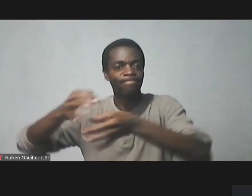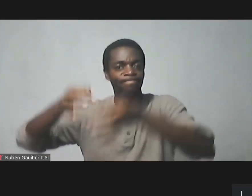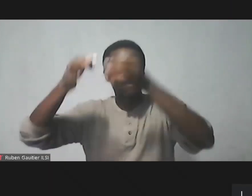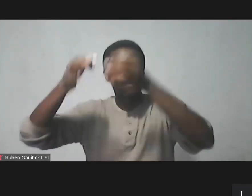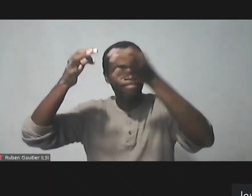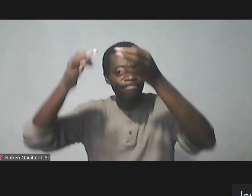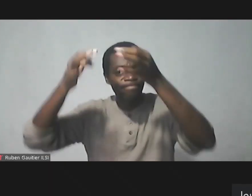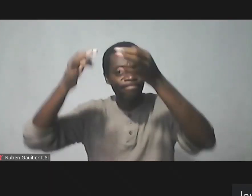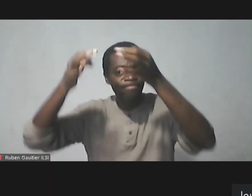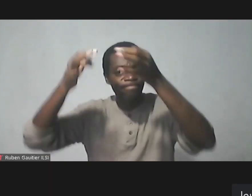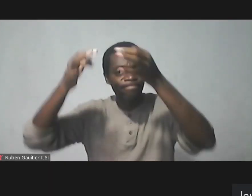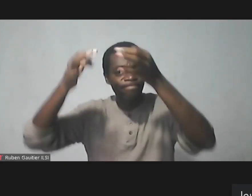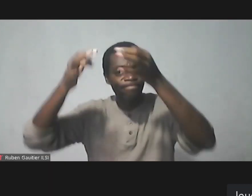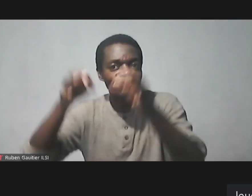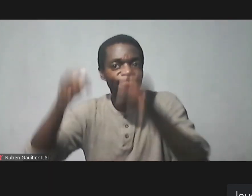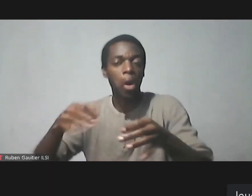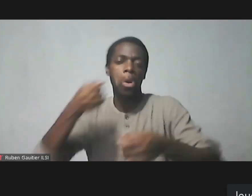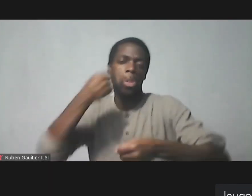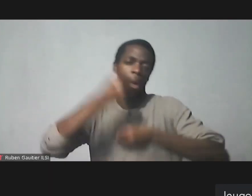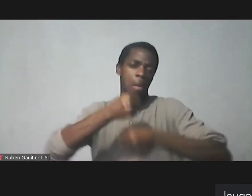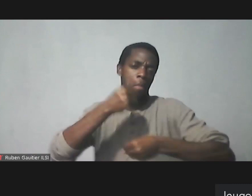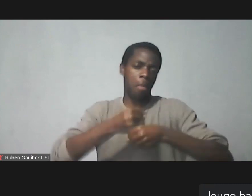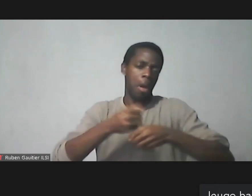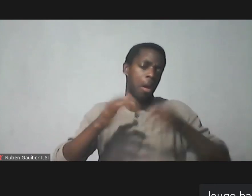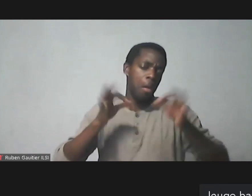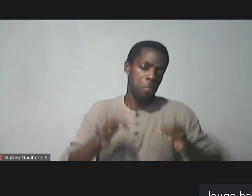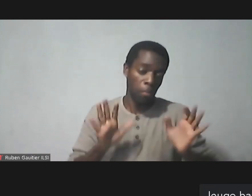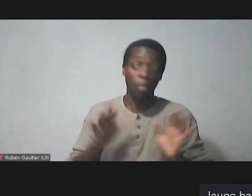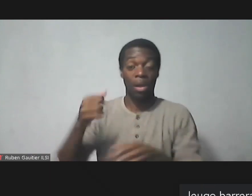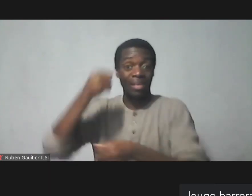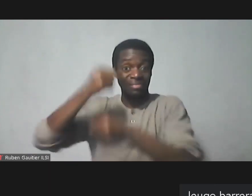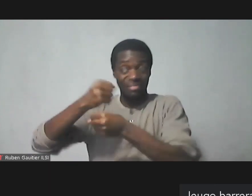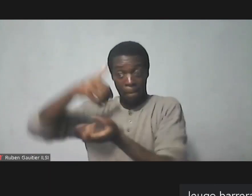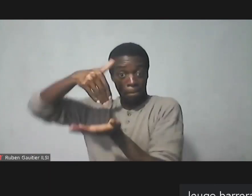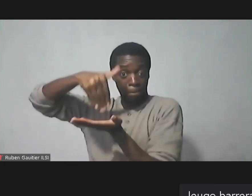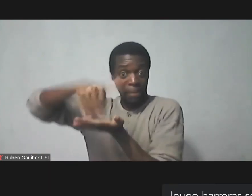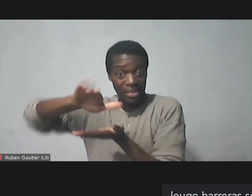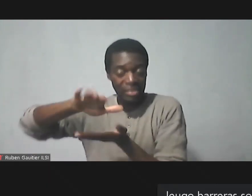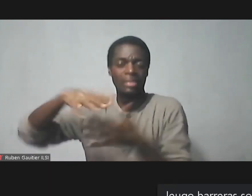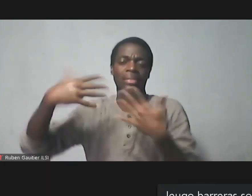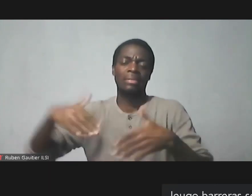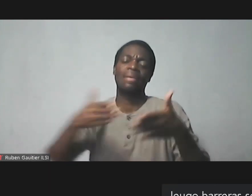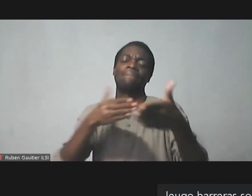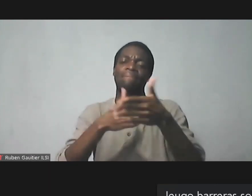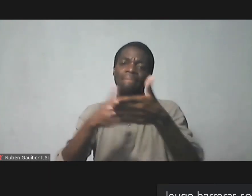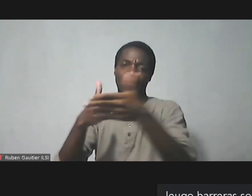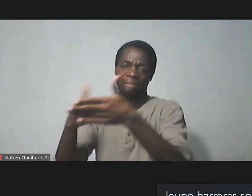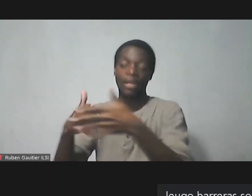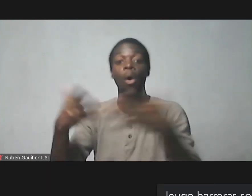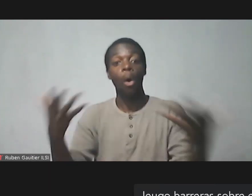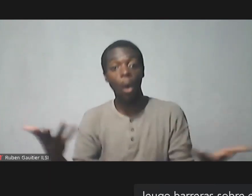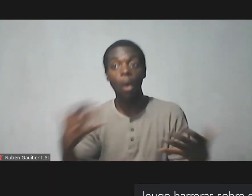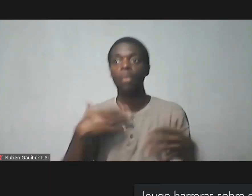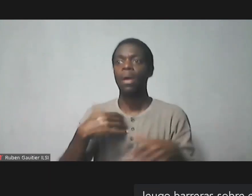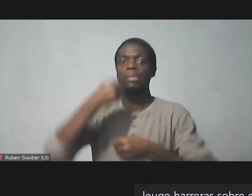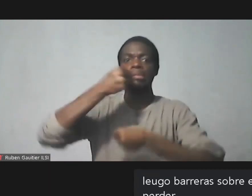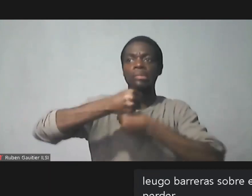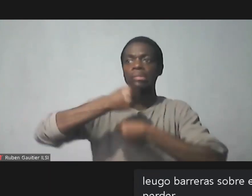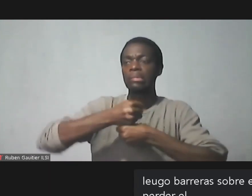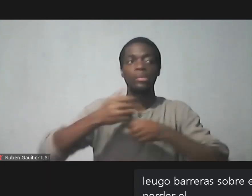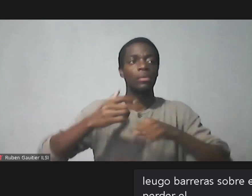informal, perder el empleo primero y barreras de accesibilidad trabajando